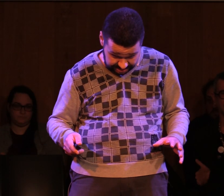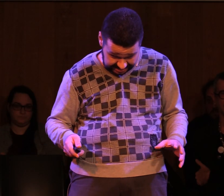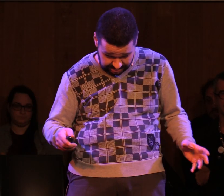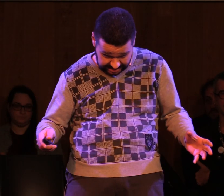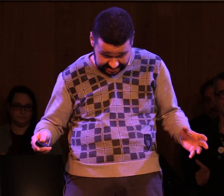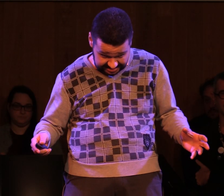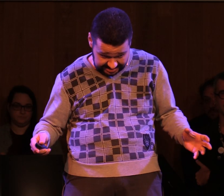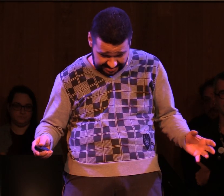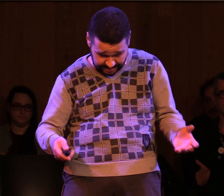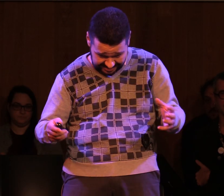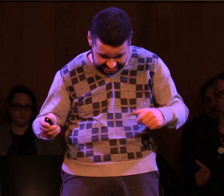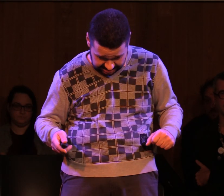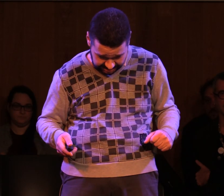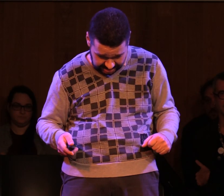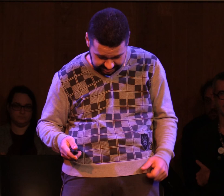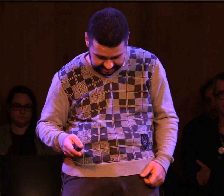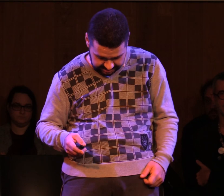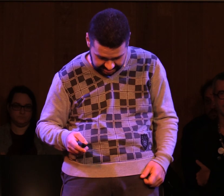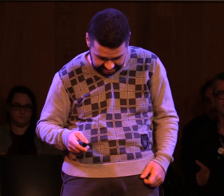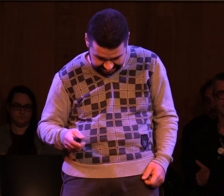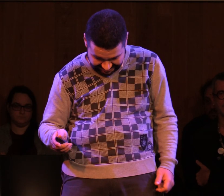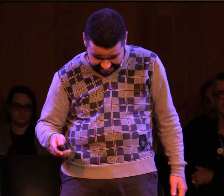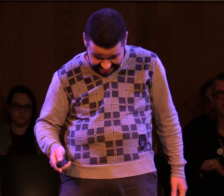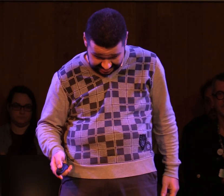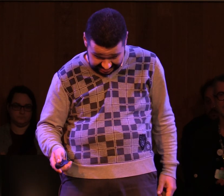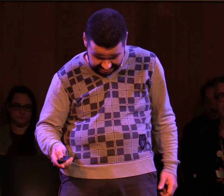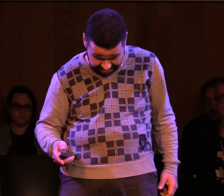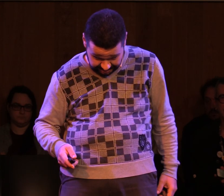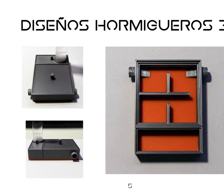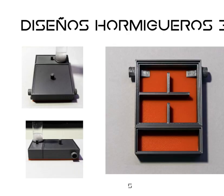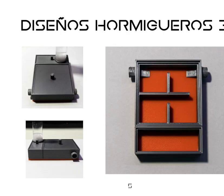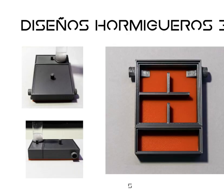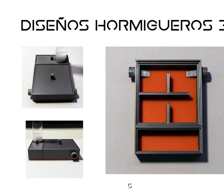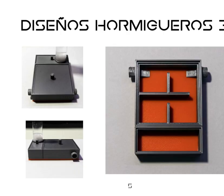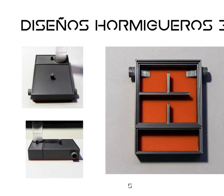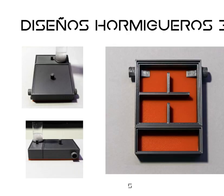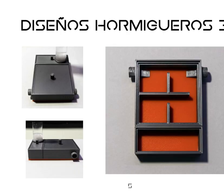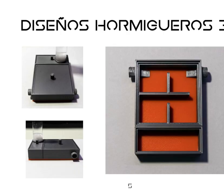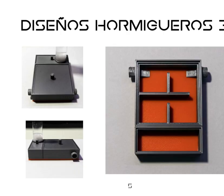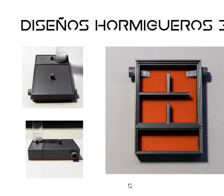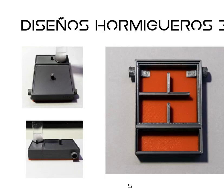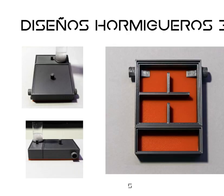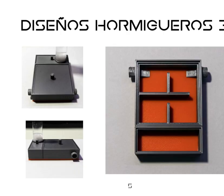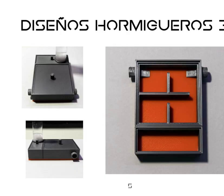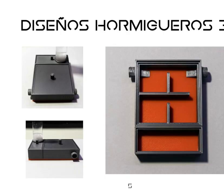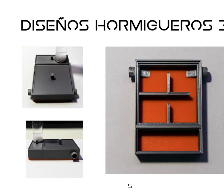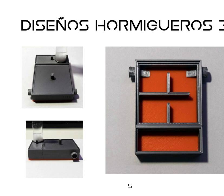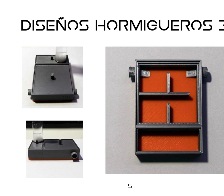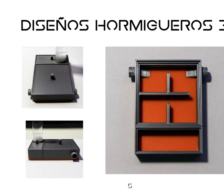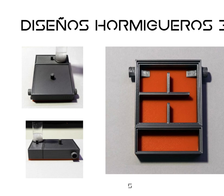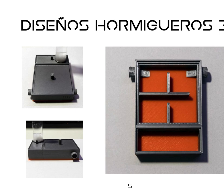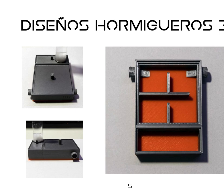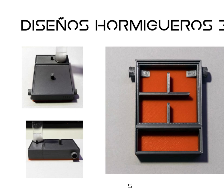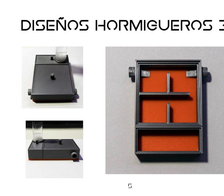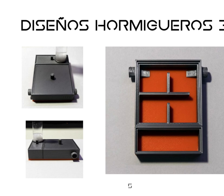su alimento, digamos que es la zona del exterior del hormiguero. Aquí podemos ver unos cuantos diseños